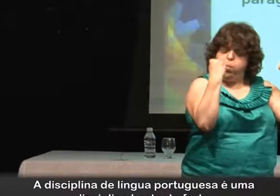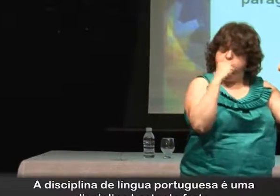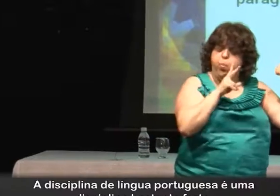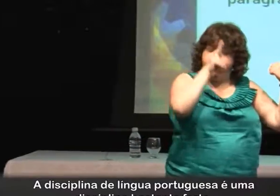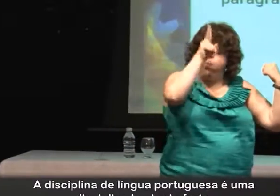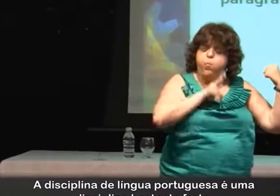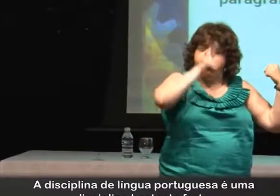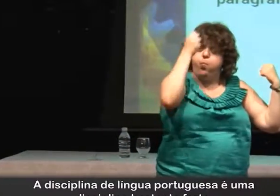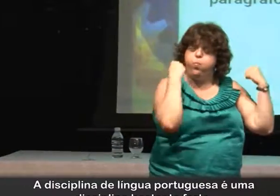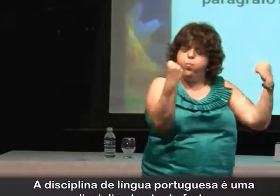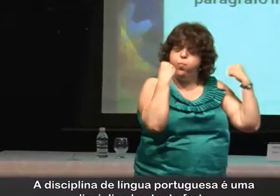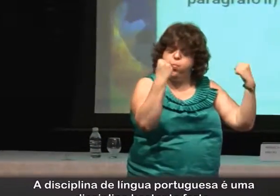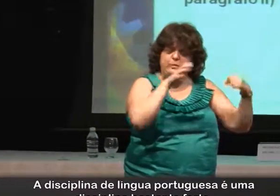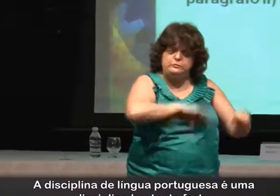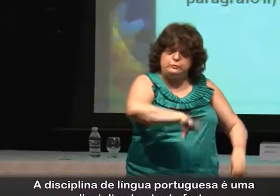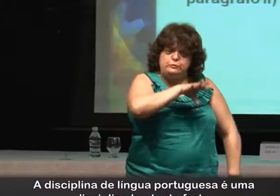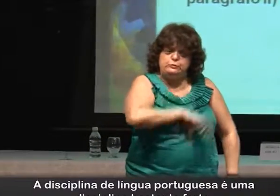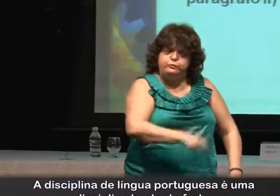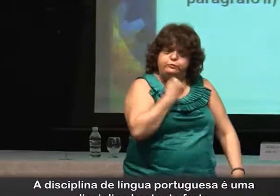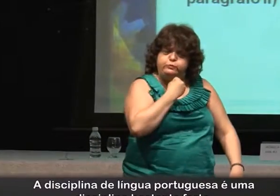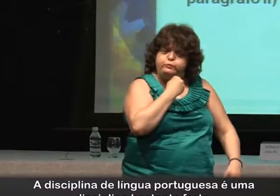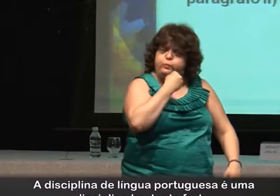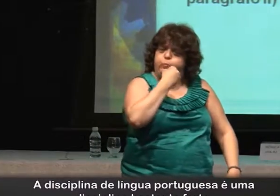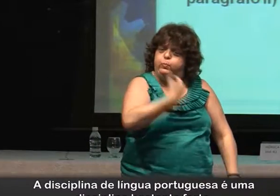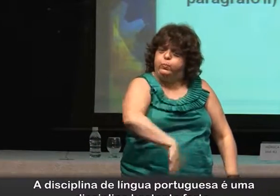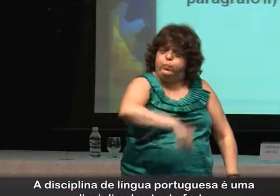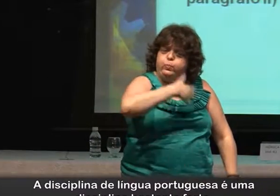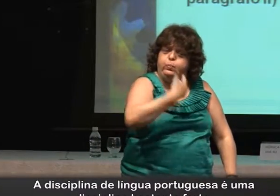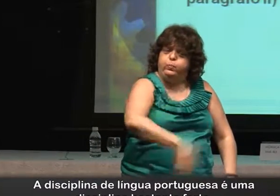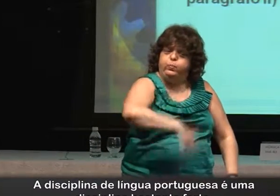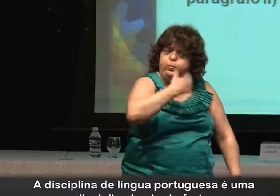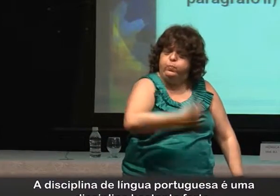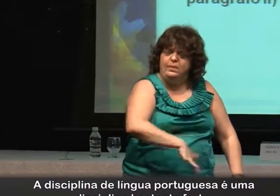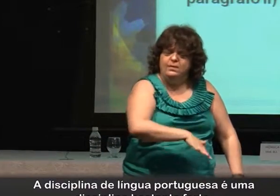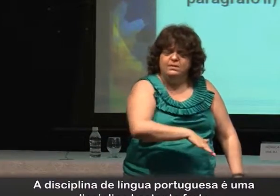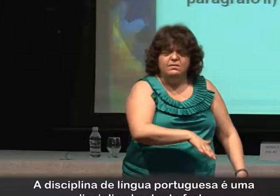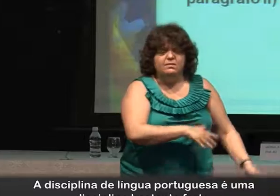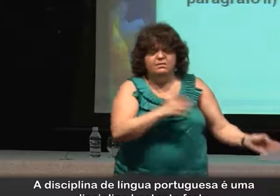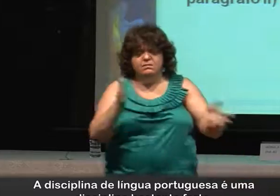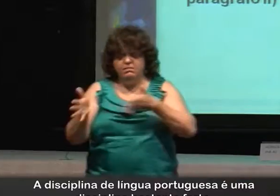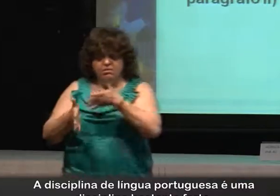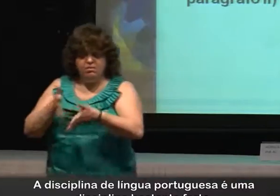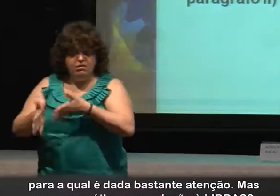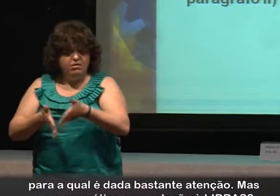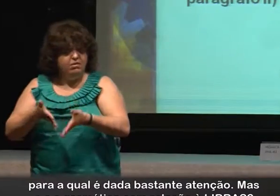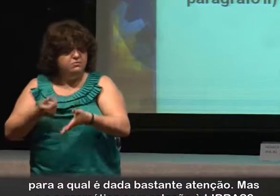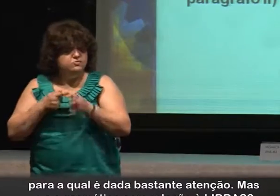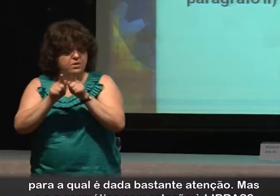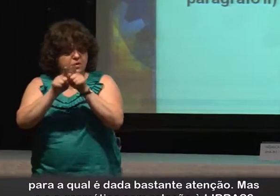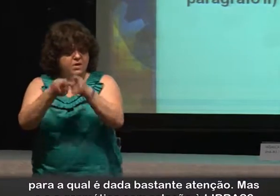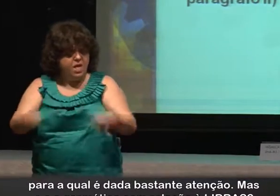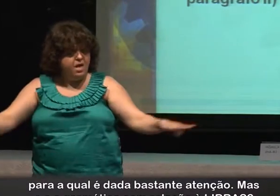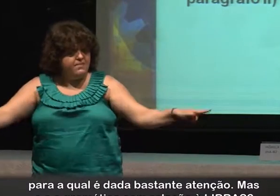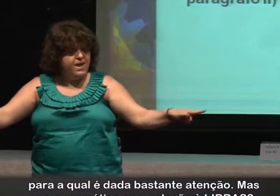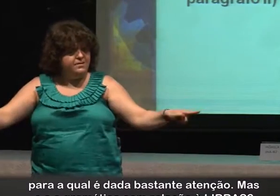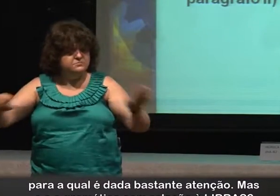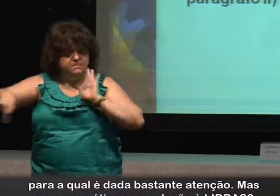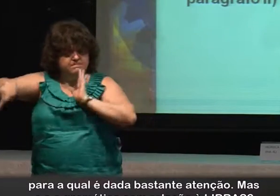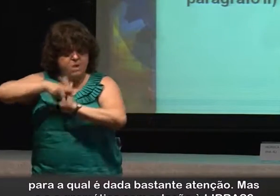A disciplina de língua portuguesa é uma disciplina, né, bastante forte e para a qual é dada bastante